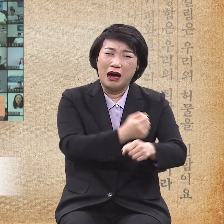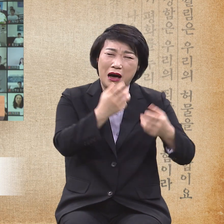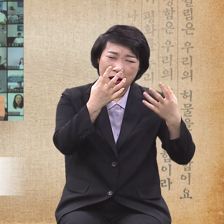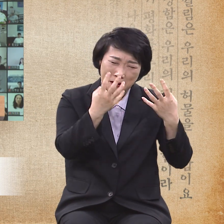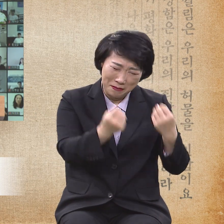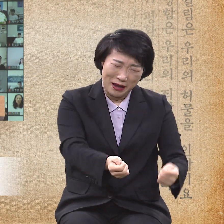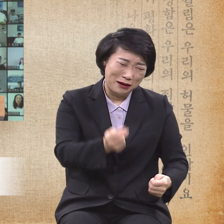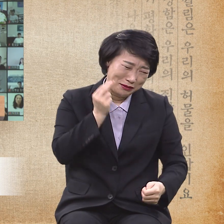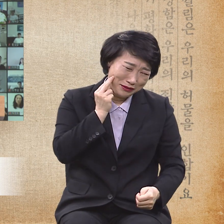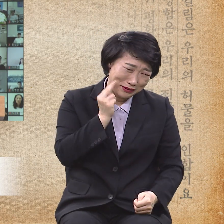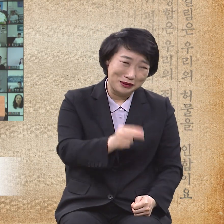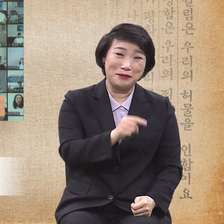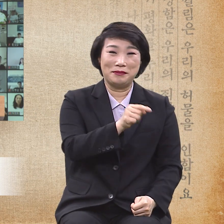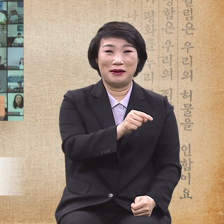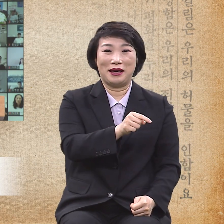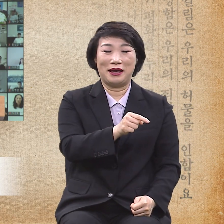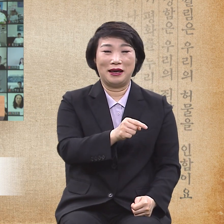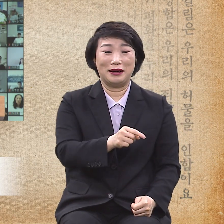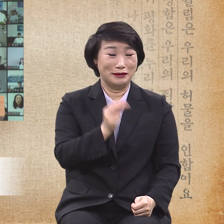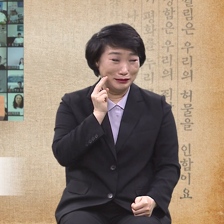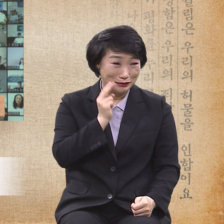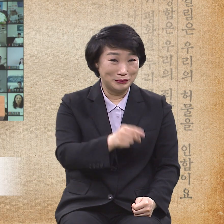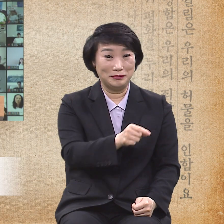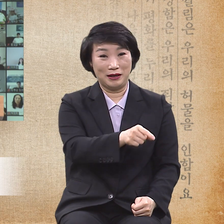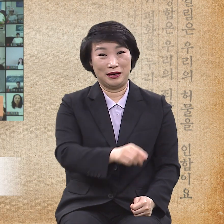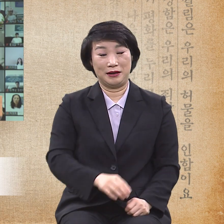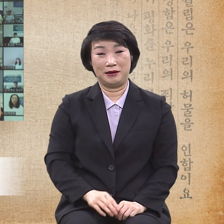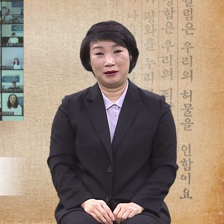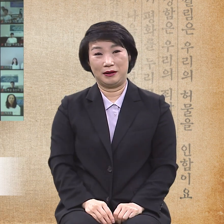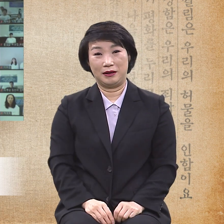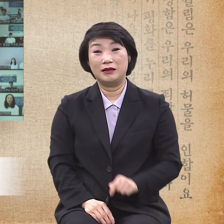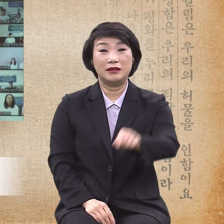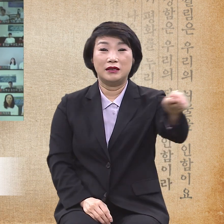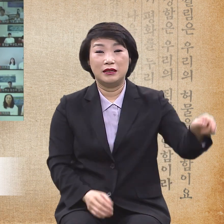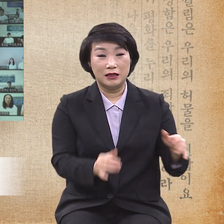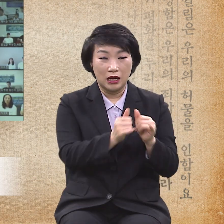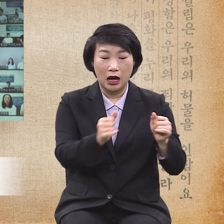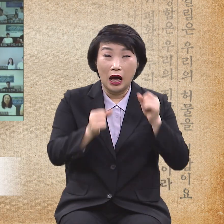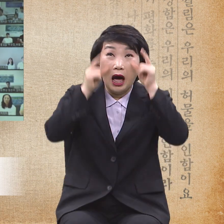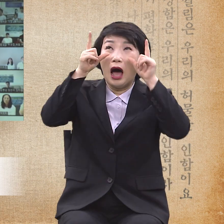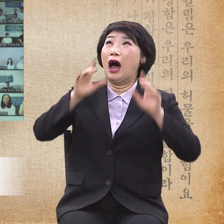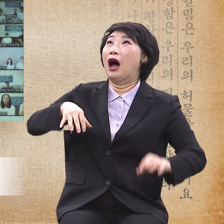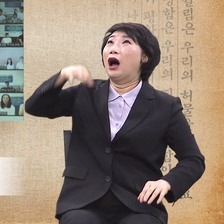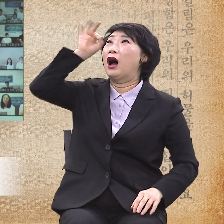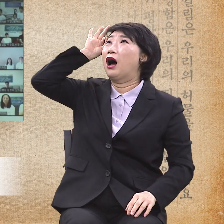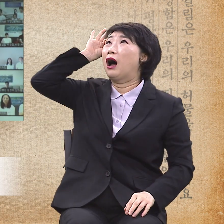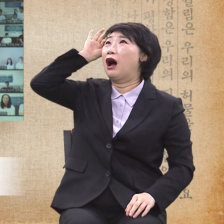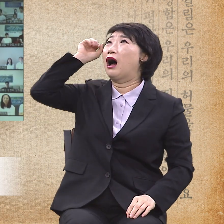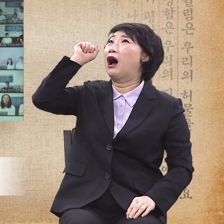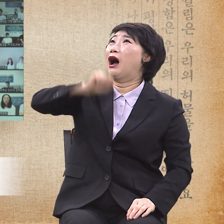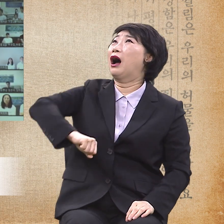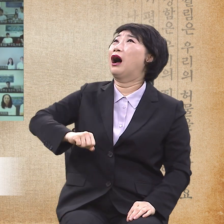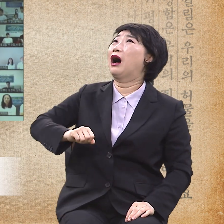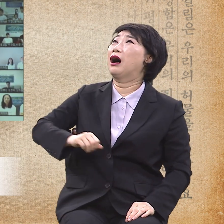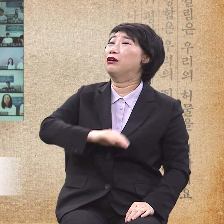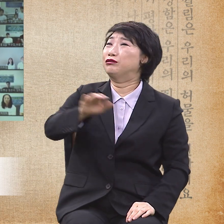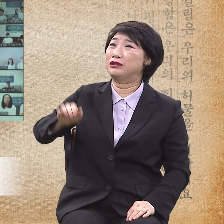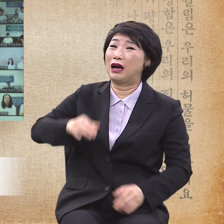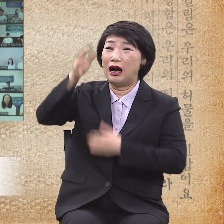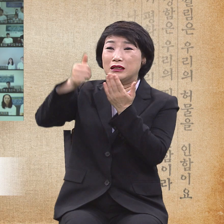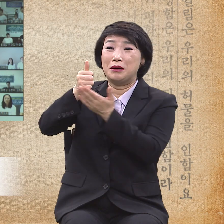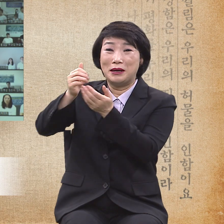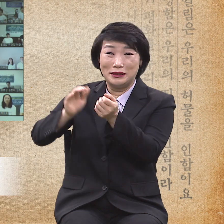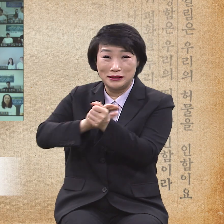얼마나 심하던가, 응? 심하던가. 그들은 깨달아. 우리가 하나님